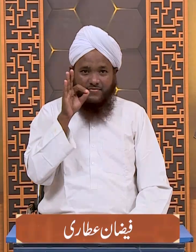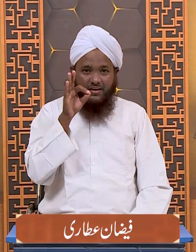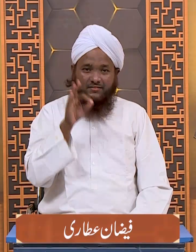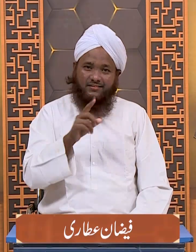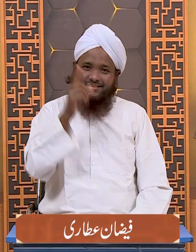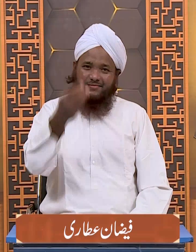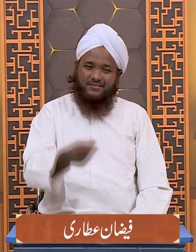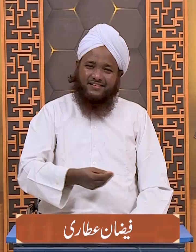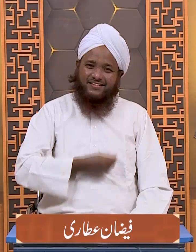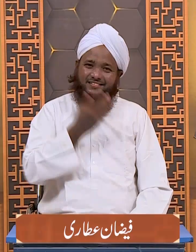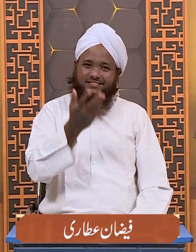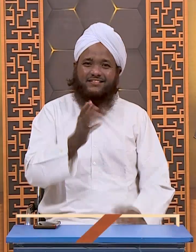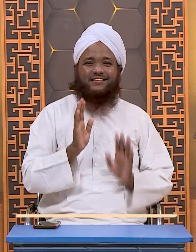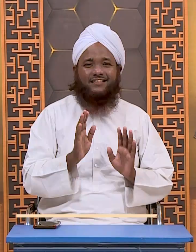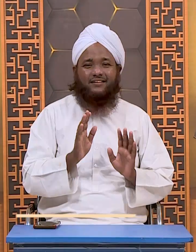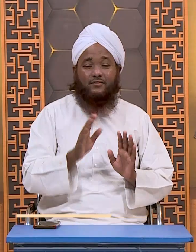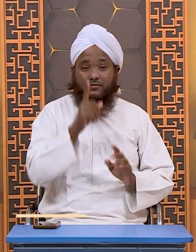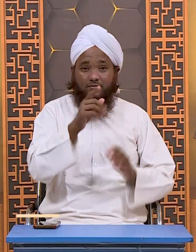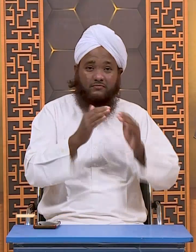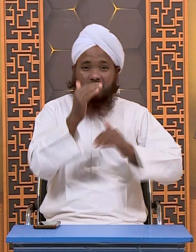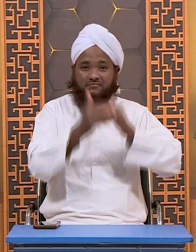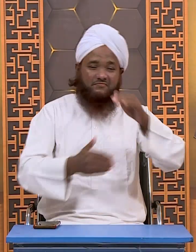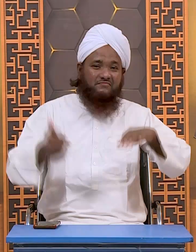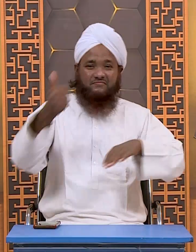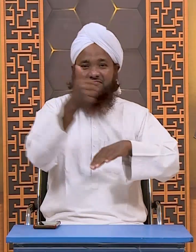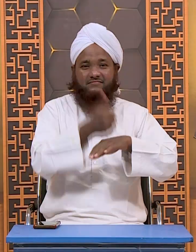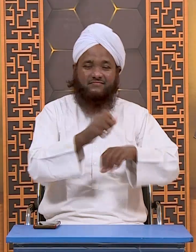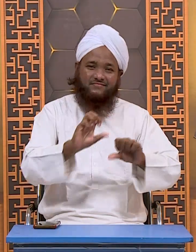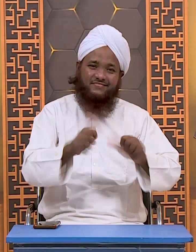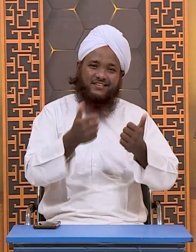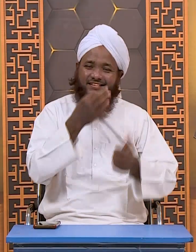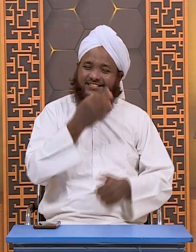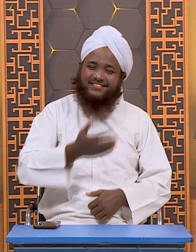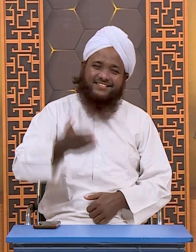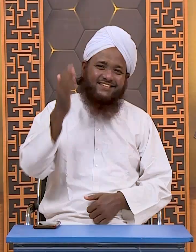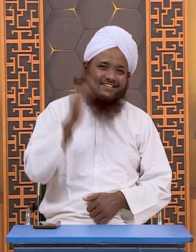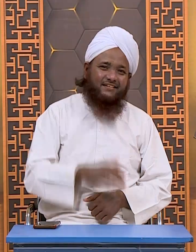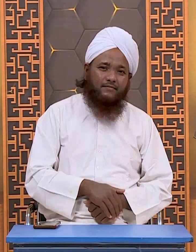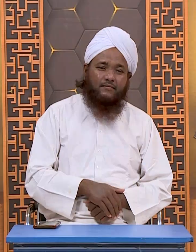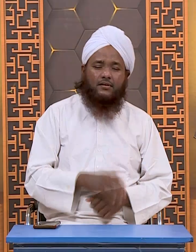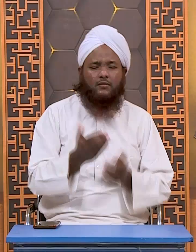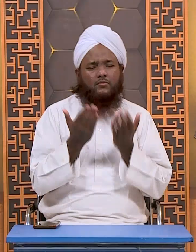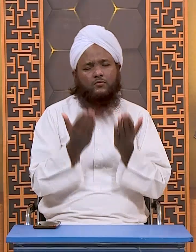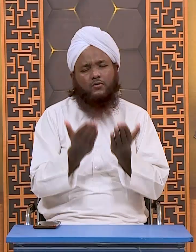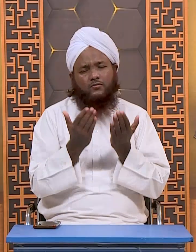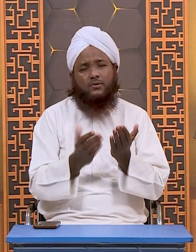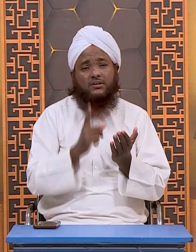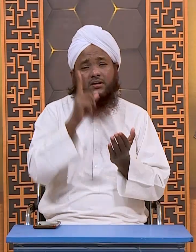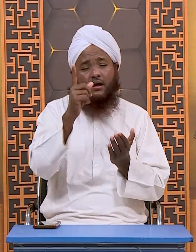تو اسے برگزیدہ بندہ بنا دیتا ہے. سبحان اللہ. کتنی پیاری یہ فضیلت ہے. ہم اکثر دعا کرتے ہیں اللہ ہمیں اپنا برگزیدہ بندہ بنا